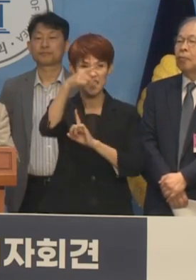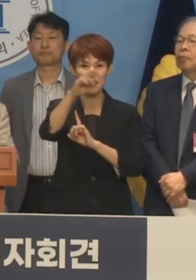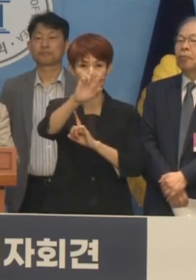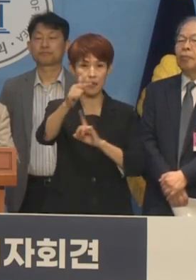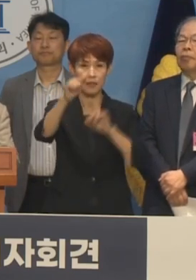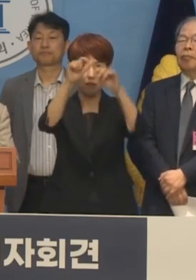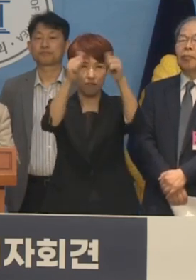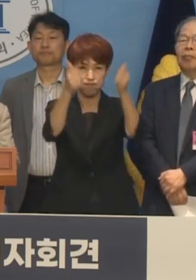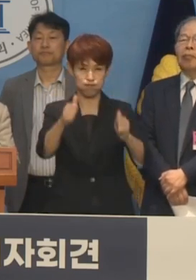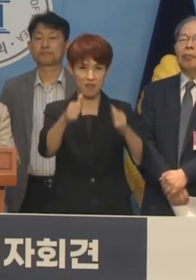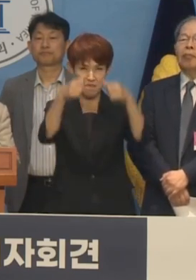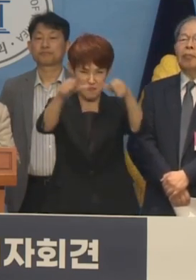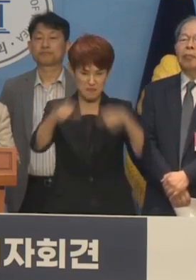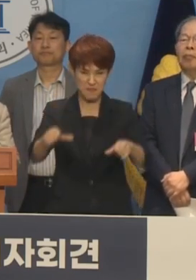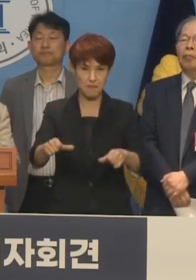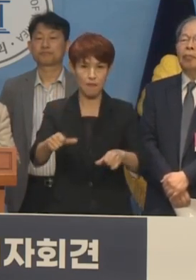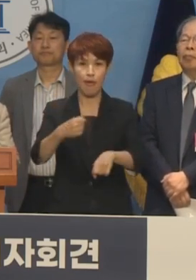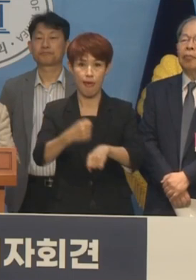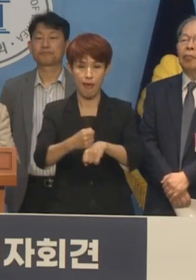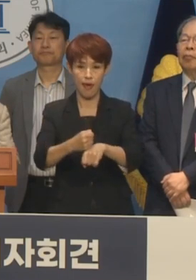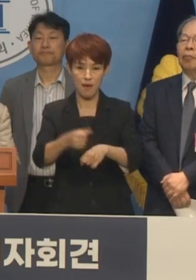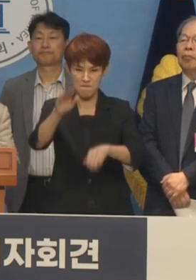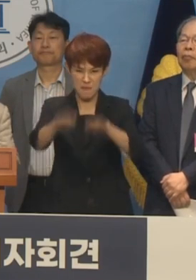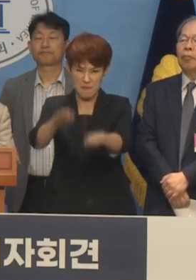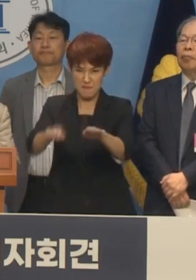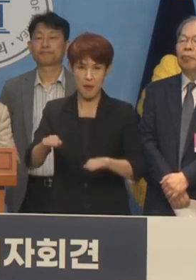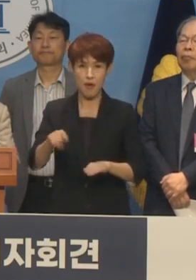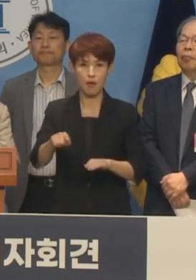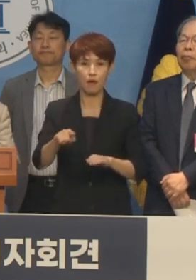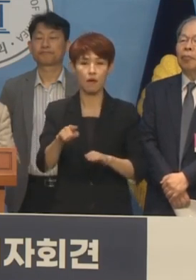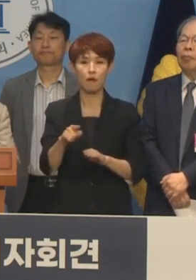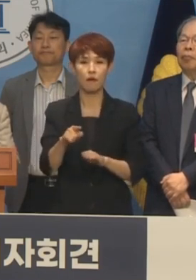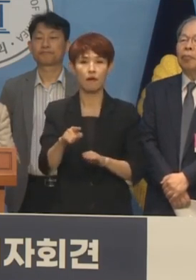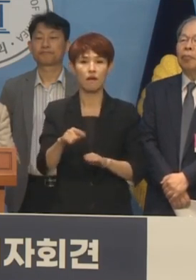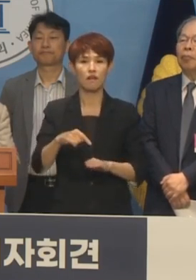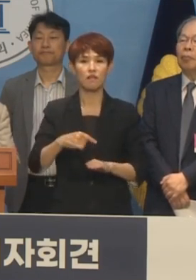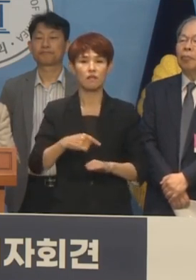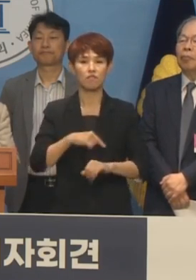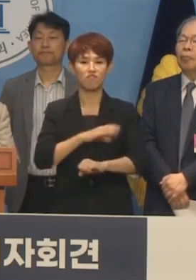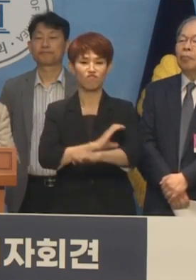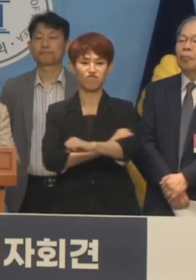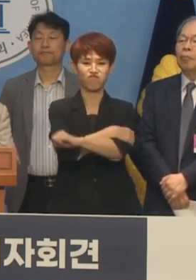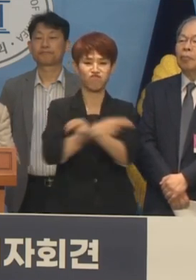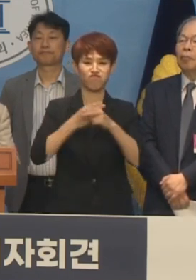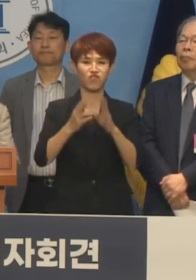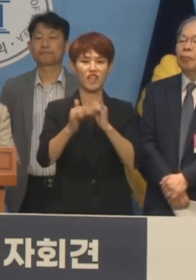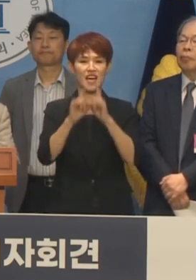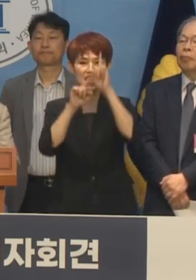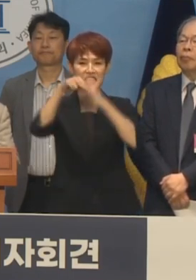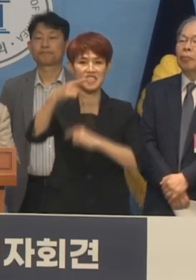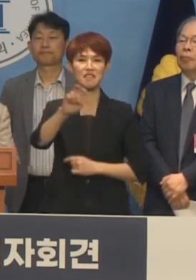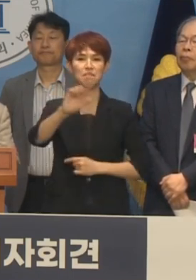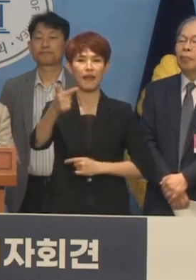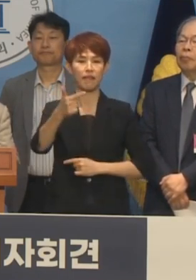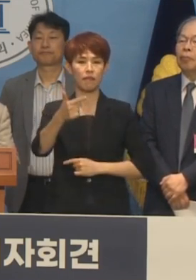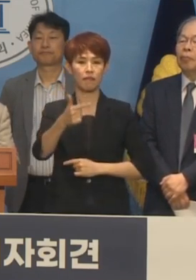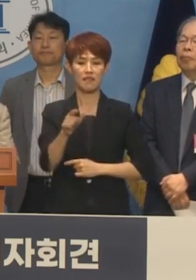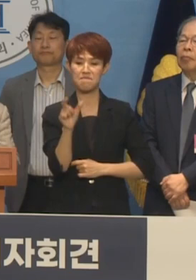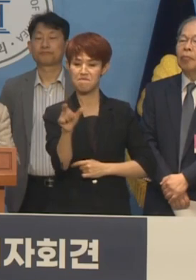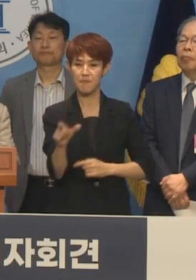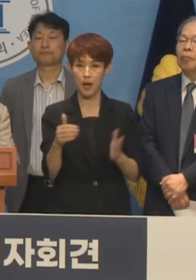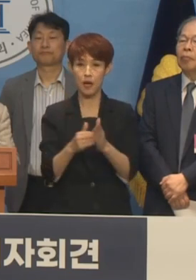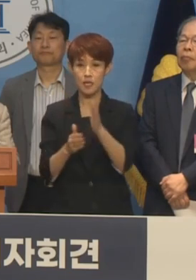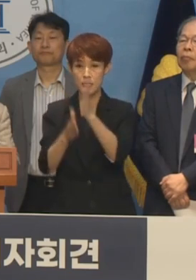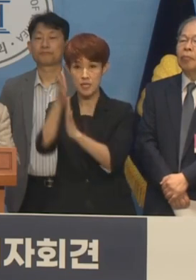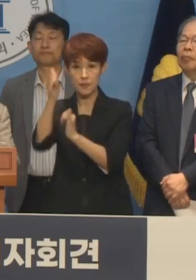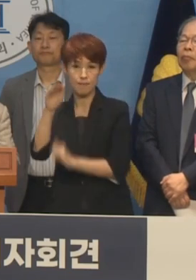독재자 이승만 이렇게 깨뜨려서 심어놓고 시민들과 많은 민중들이 밟고